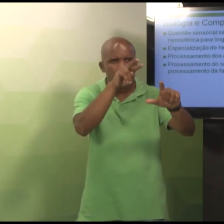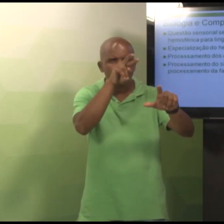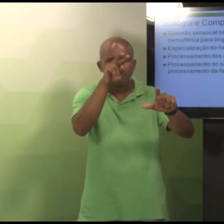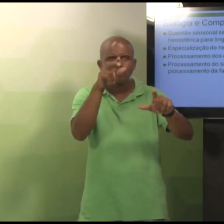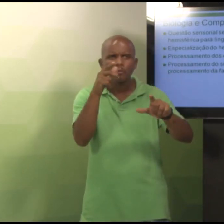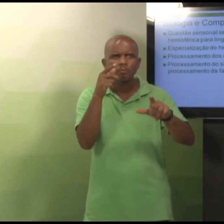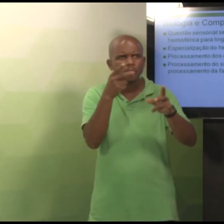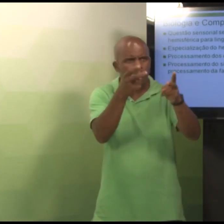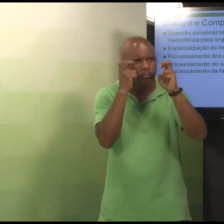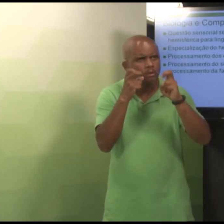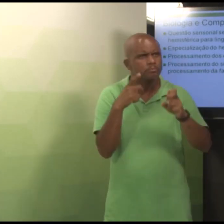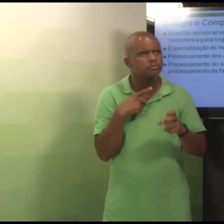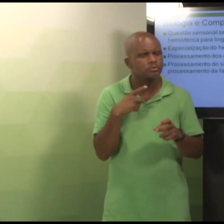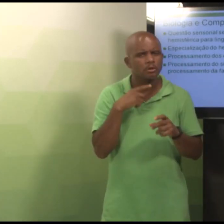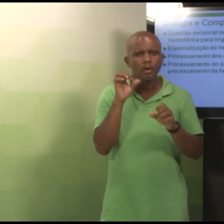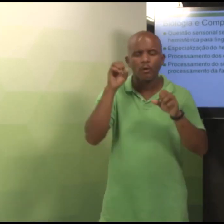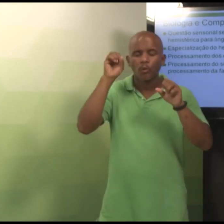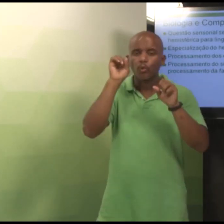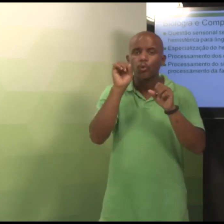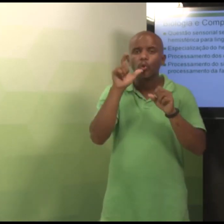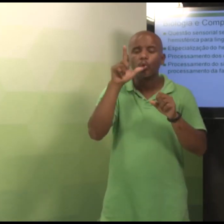Análise desses exames, percebeu-se que